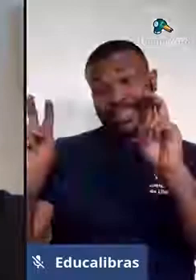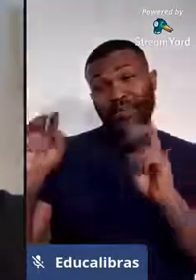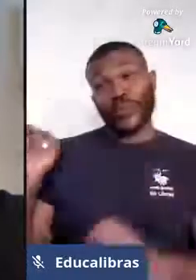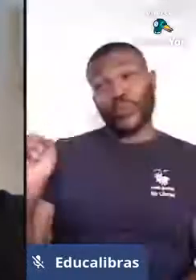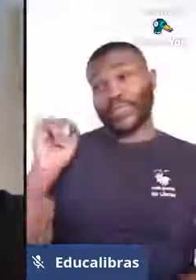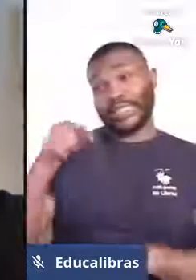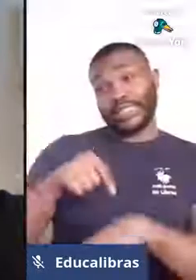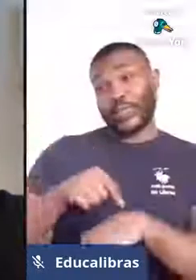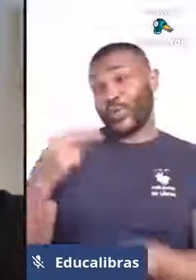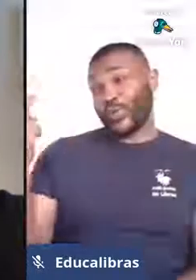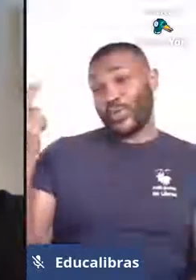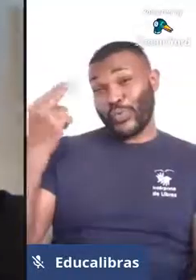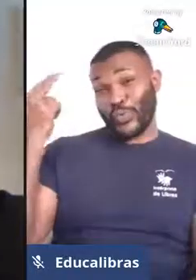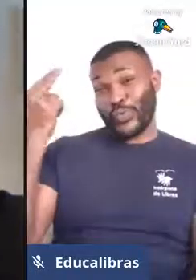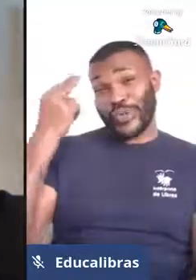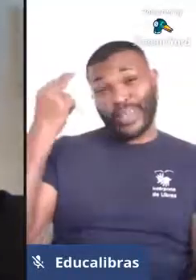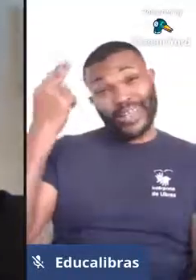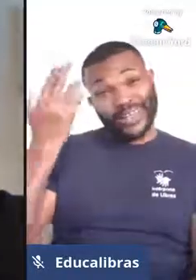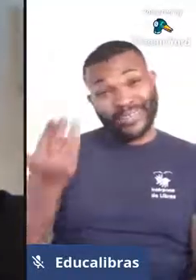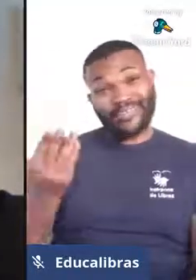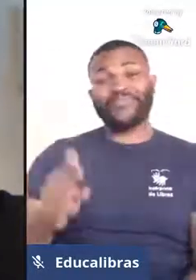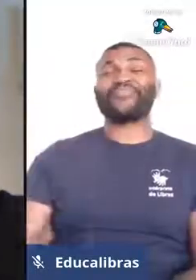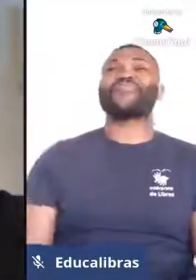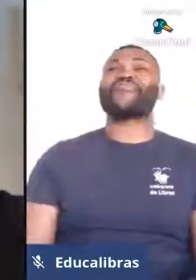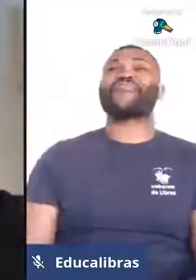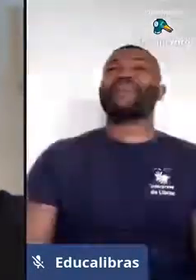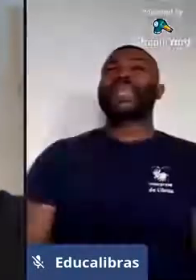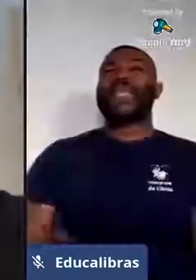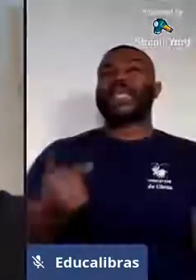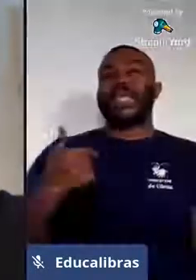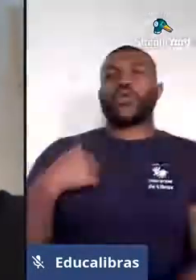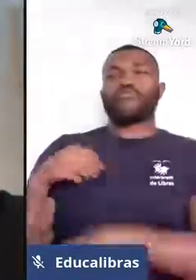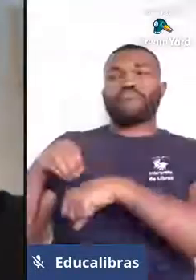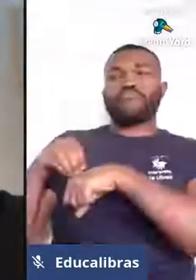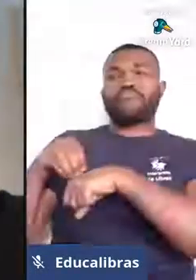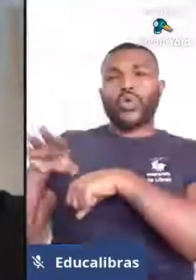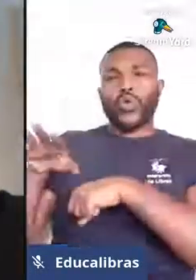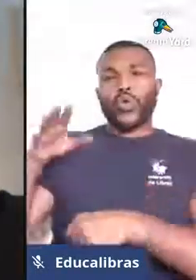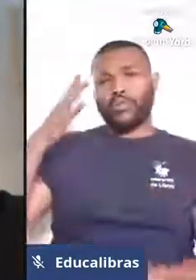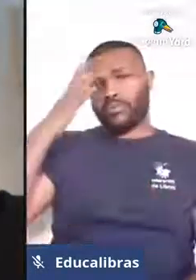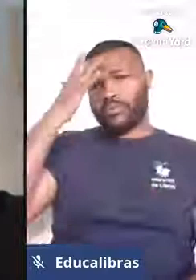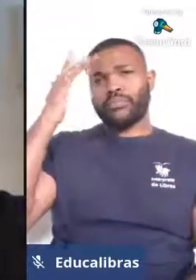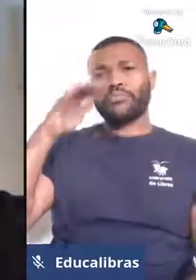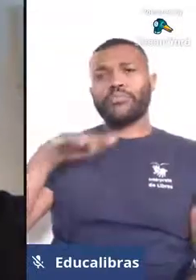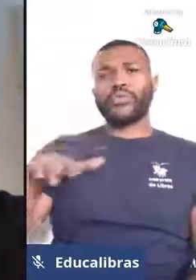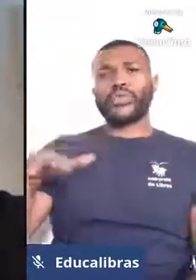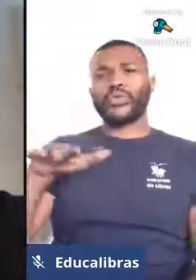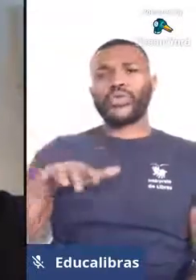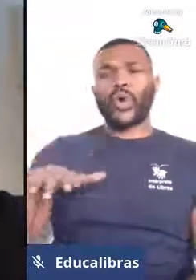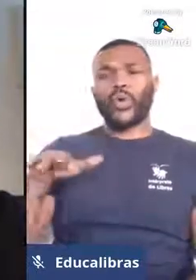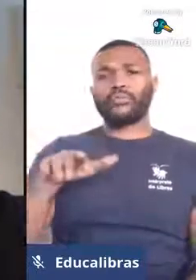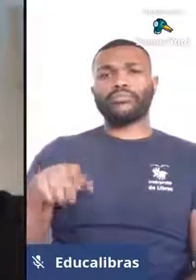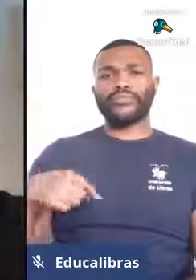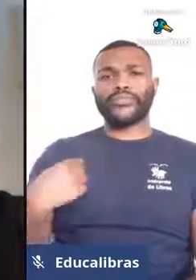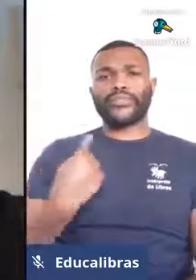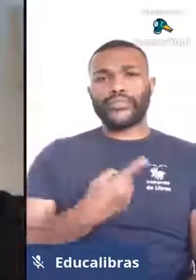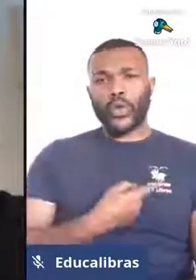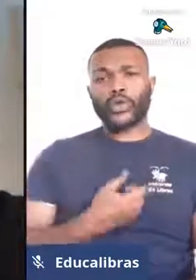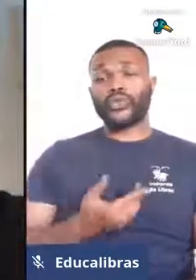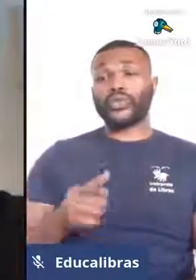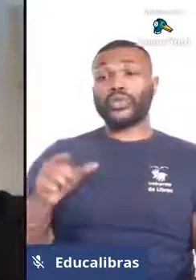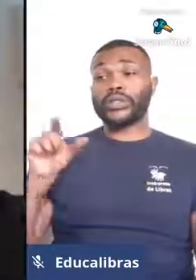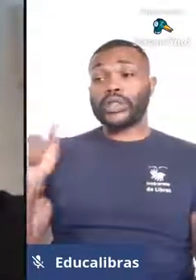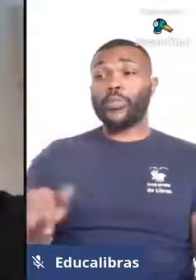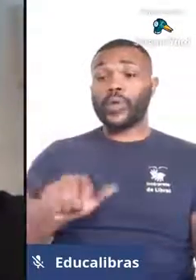continuar hoje. Eu sugiro, pessoal, nosso pessoal vai passar para você o